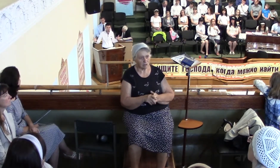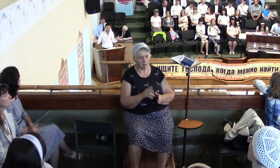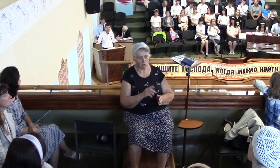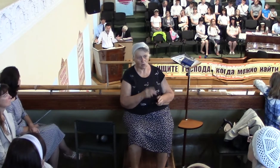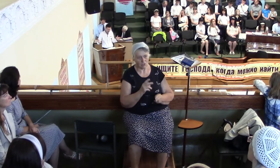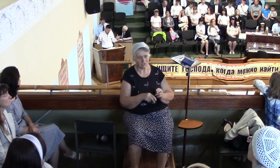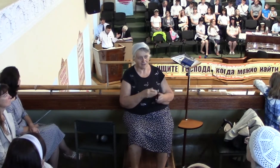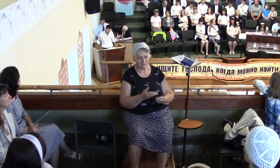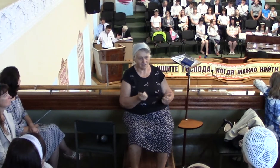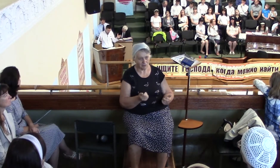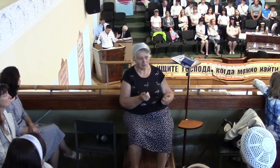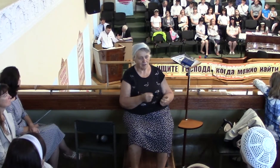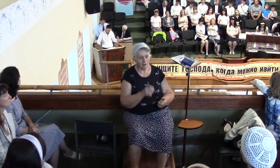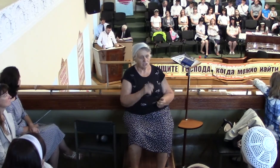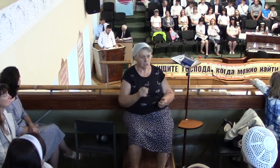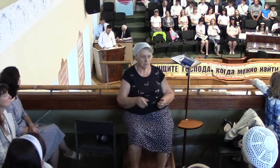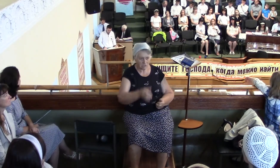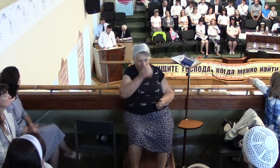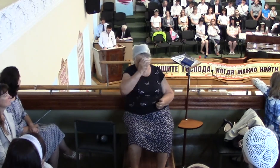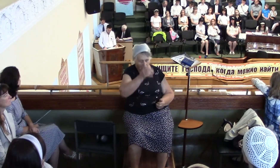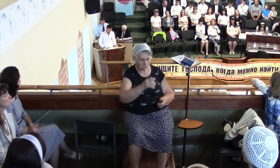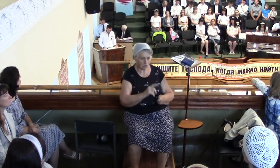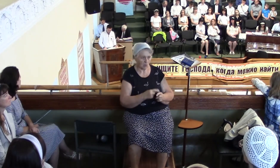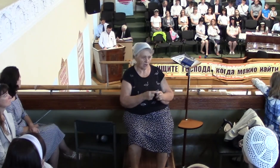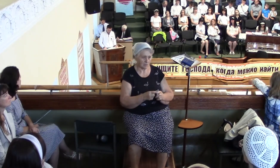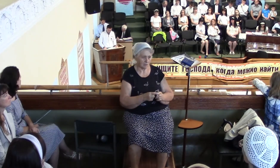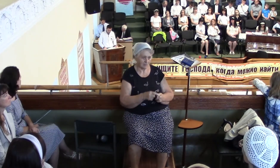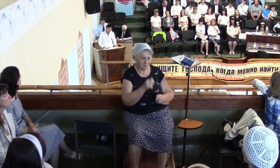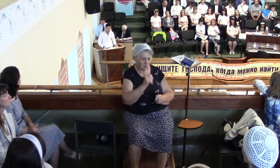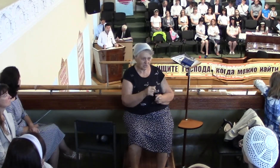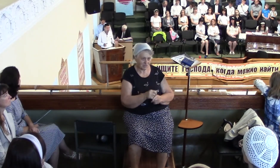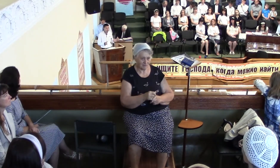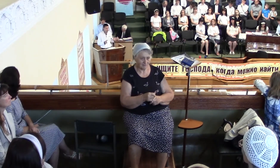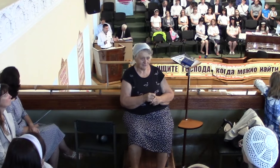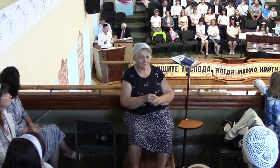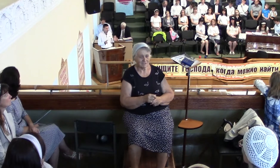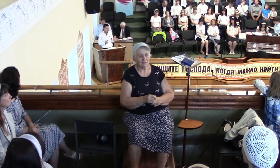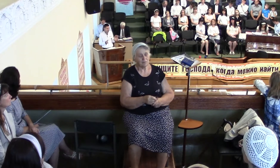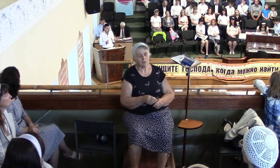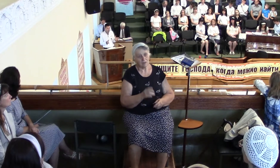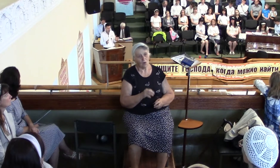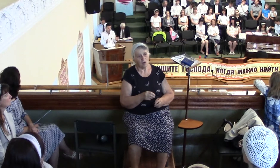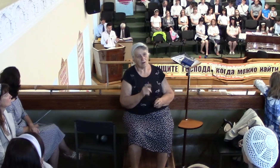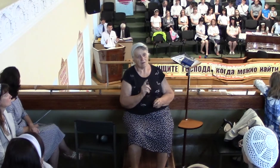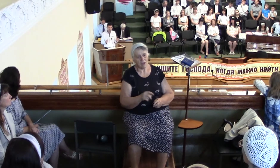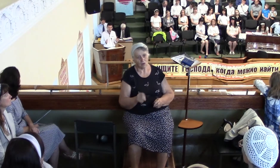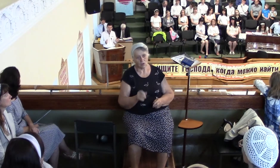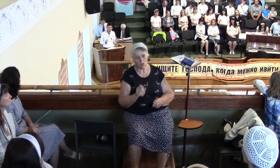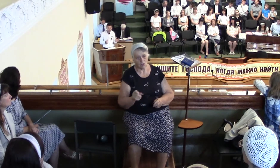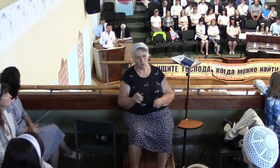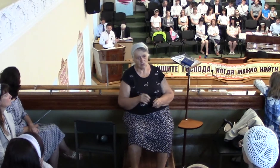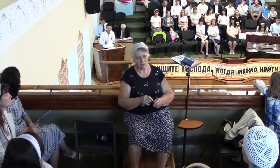имеют уже конца. Человеческий разум до конца вместить этого не может. Однако же некоторые люди относятся к своей душе